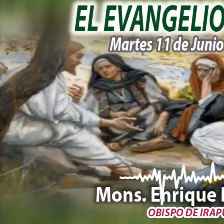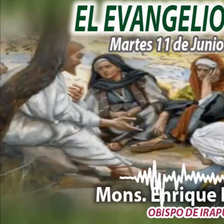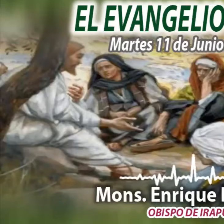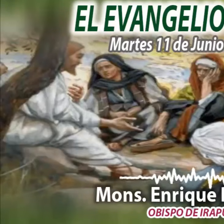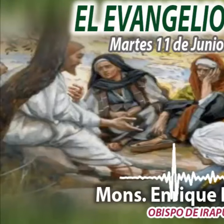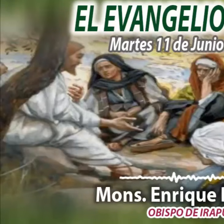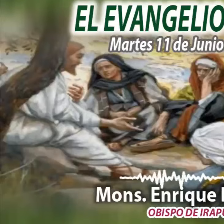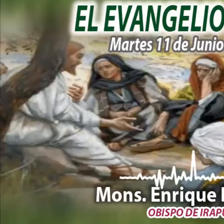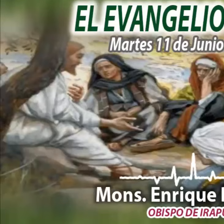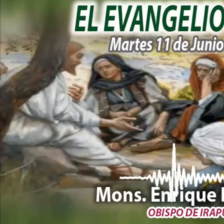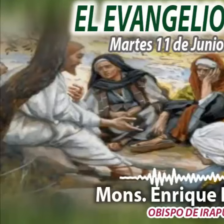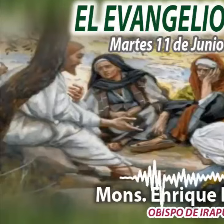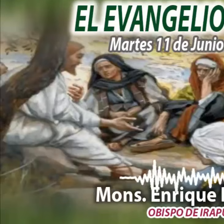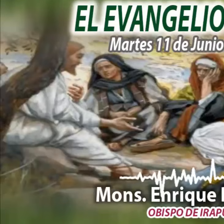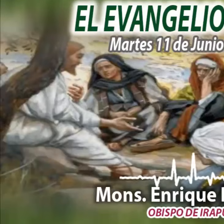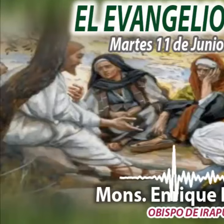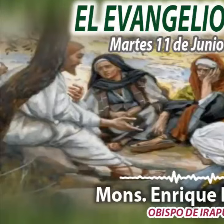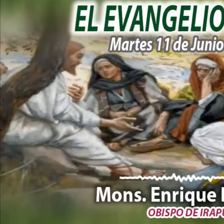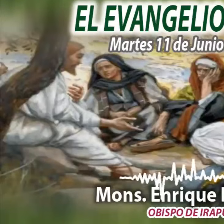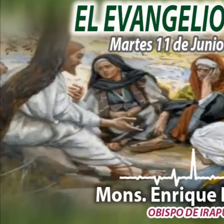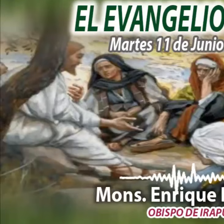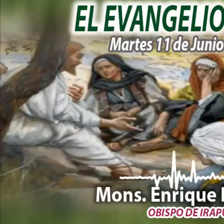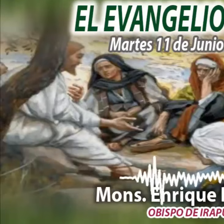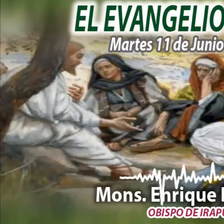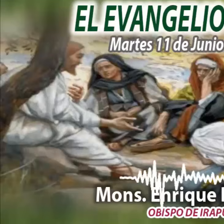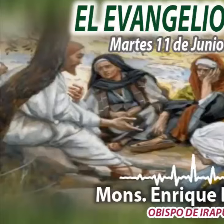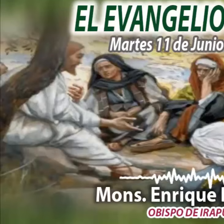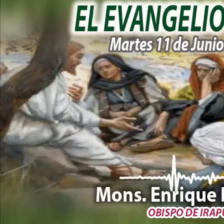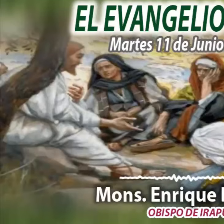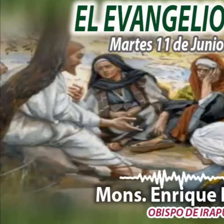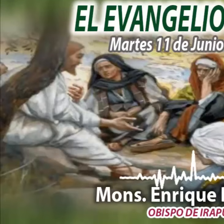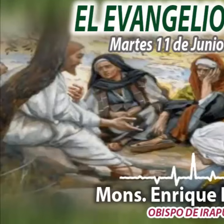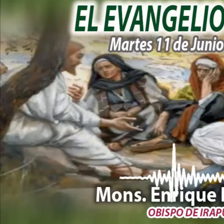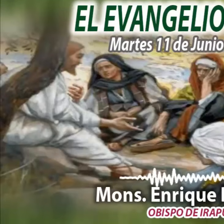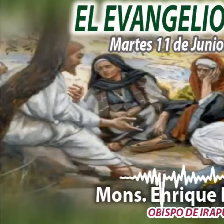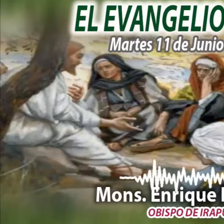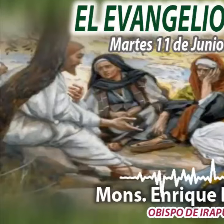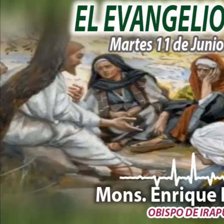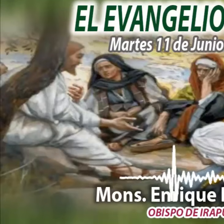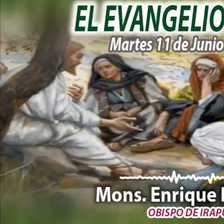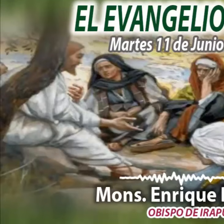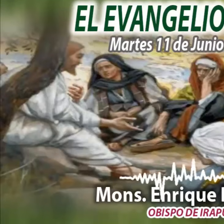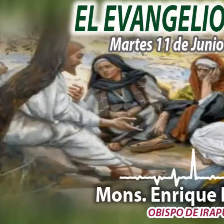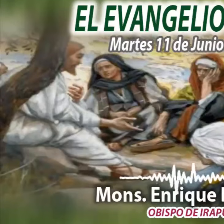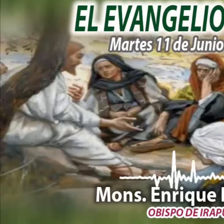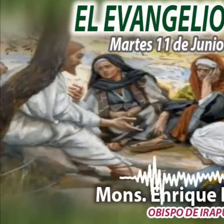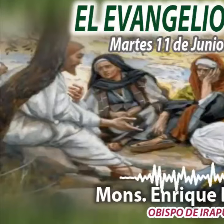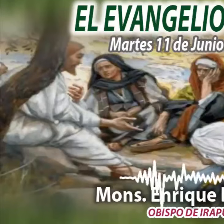Dispuso Dios en su sabiduría revelarse a sí mismo y dar a conocer el misterio de su voluntad.